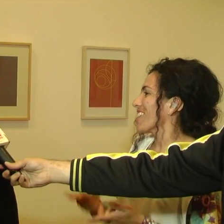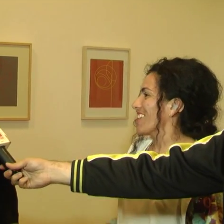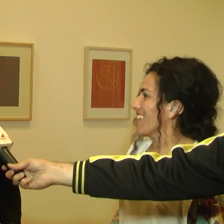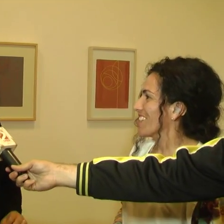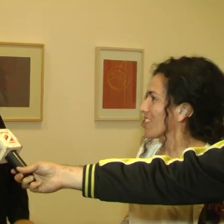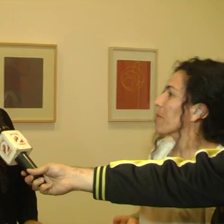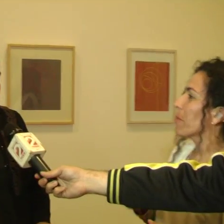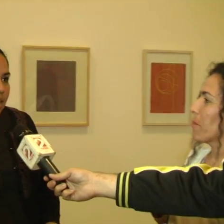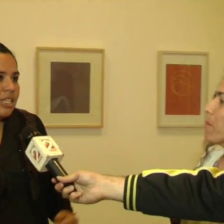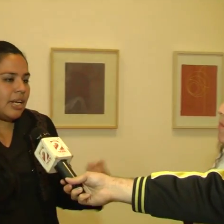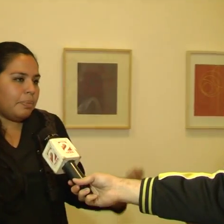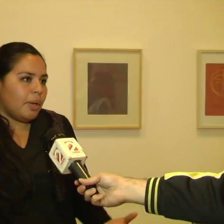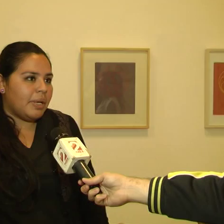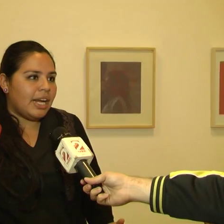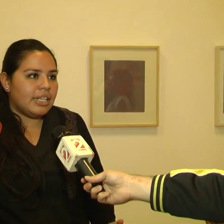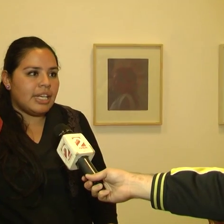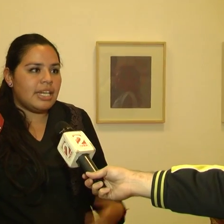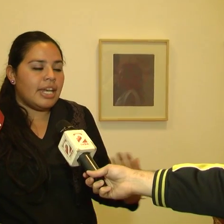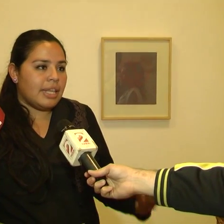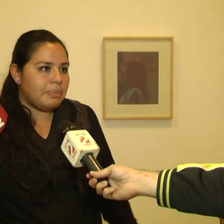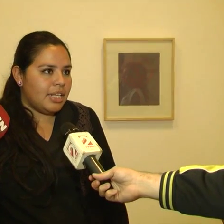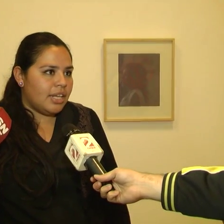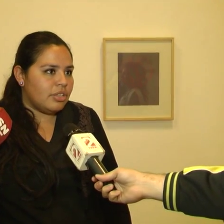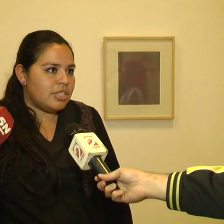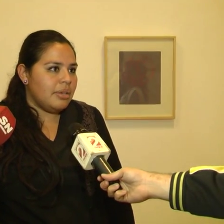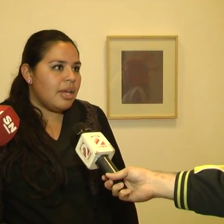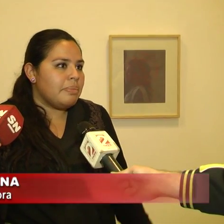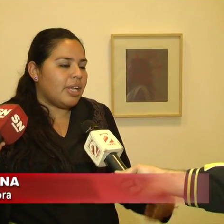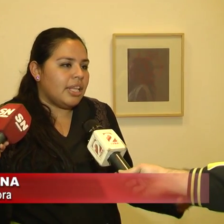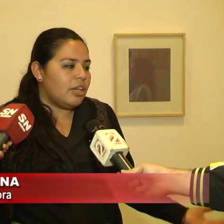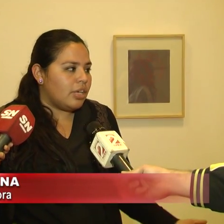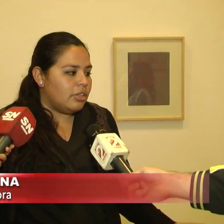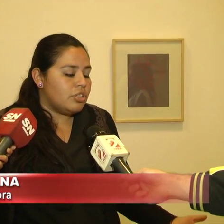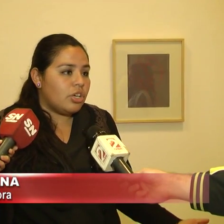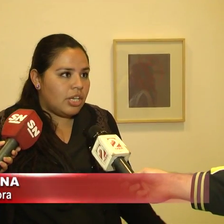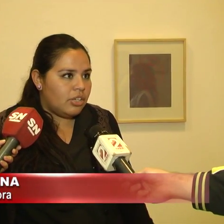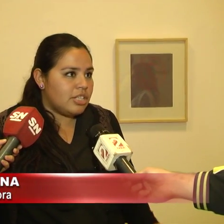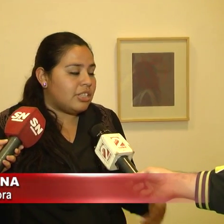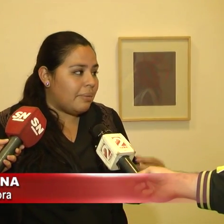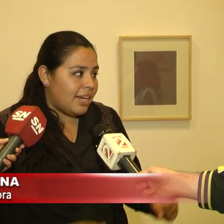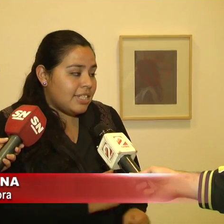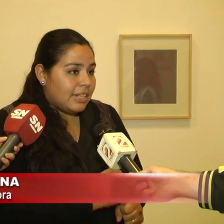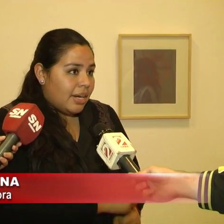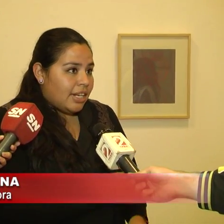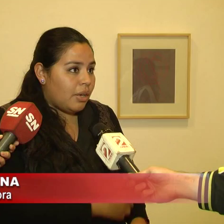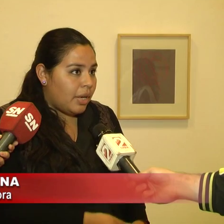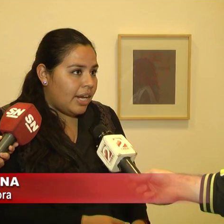Algunas de las personas, ella le pudo explicar del taller y están viniendo, ¿sí? Más que nada los chicos con los que ella trabaja en la escuela.